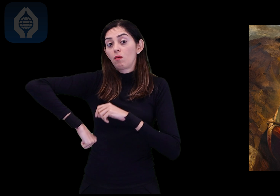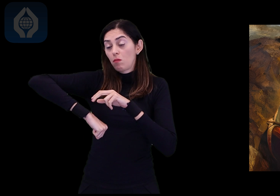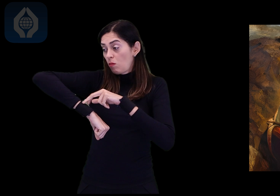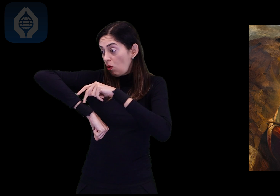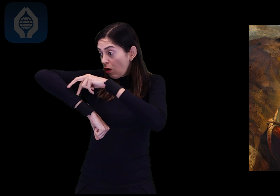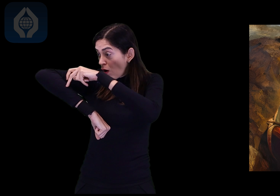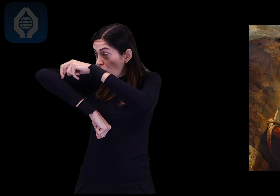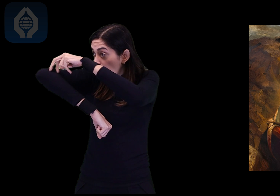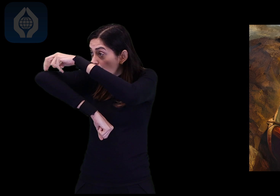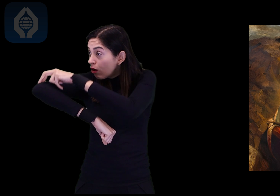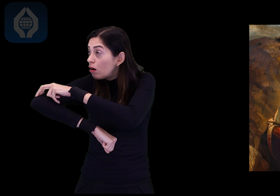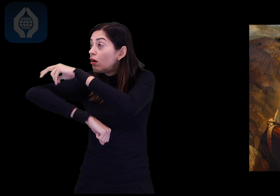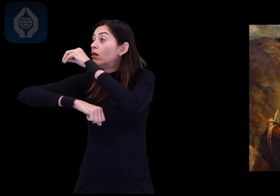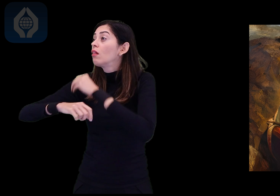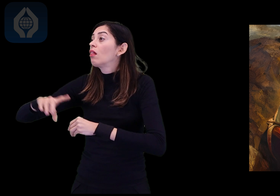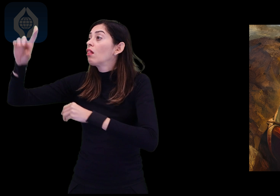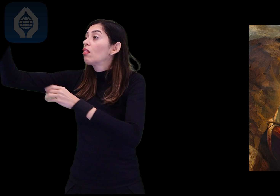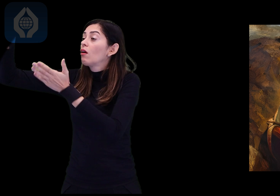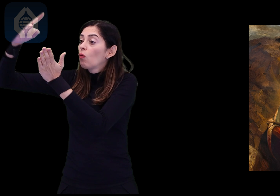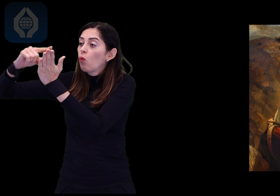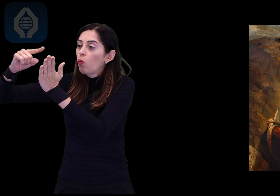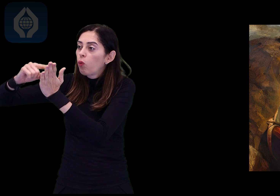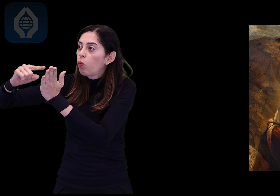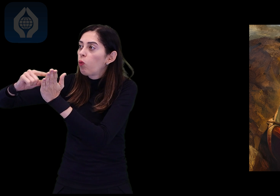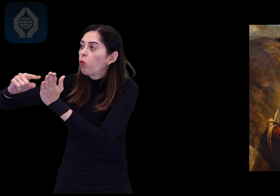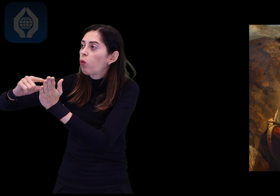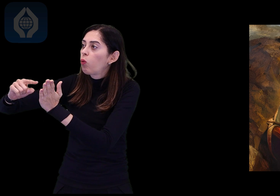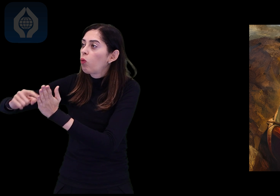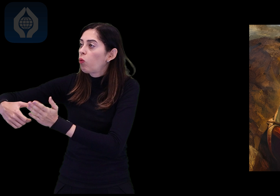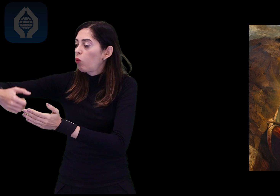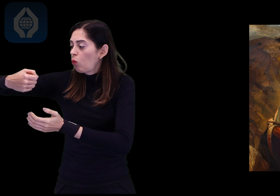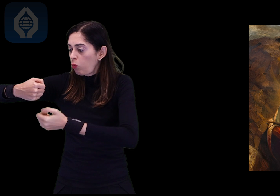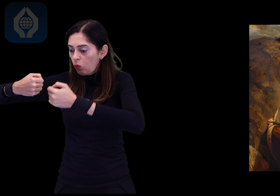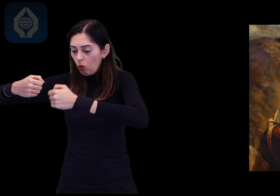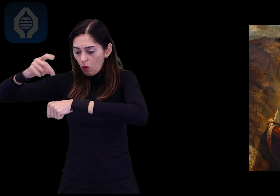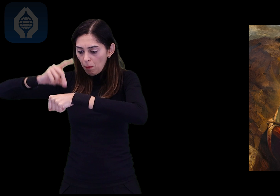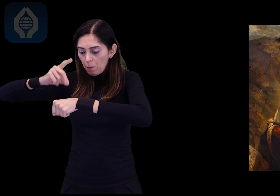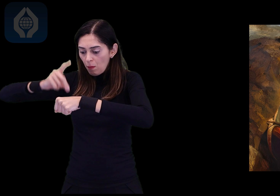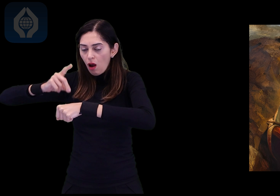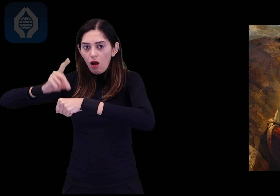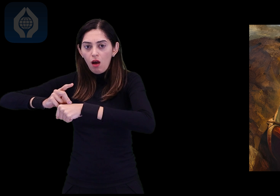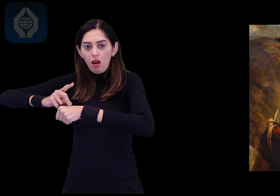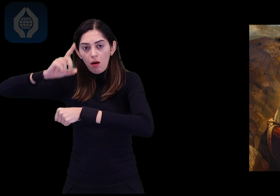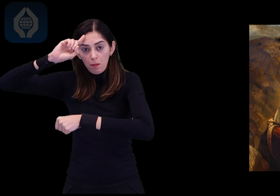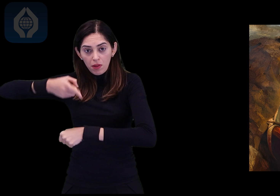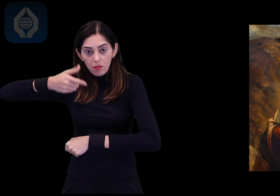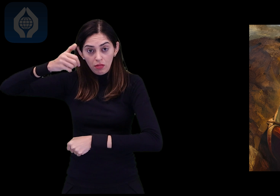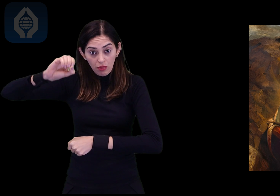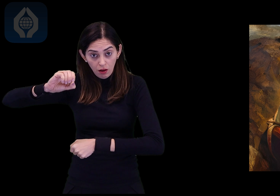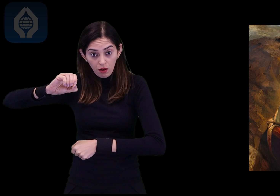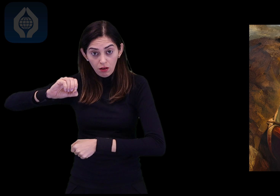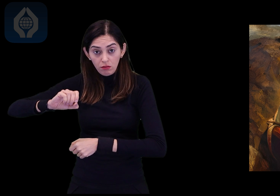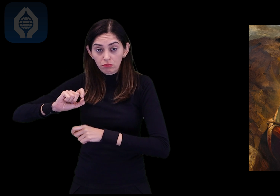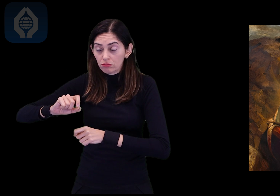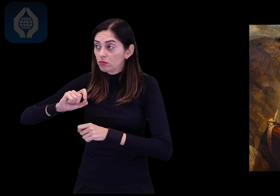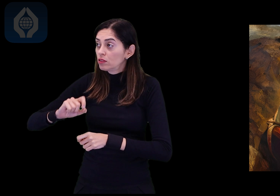em 2 tábuas de pedra. Ele também levou Moisés a conhecer outras regras e costumes que ele queria que os